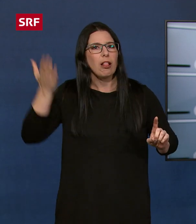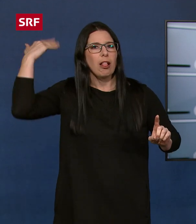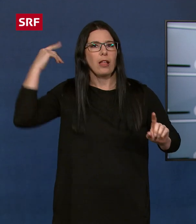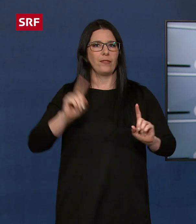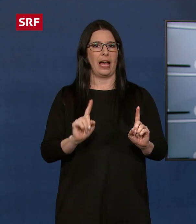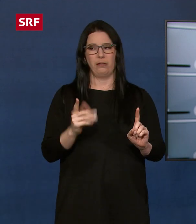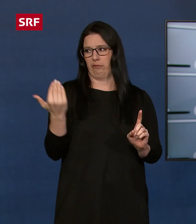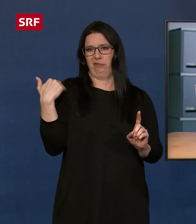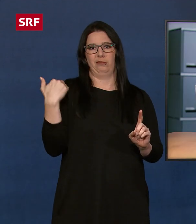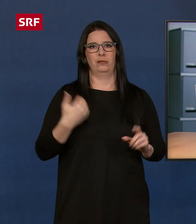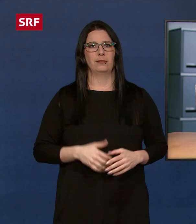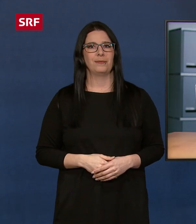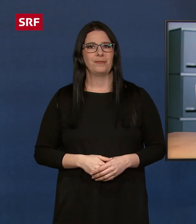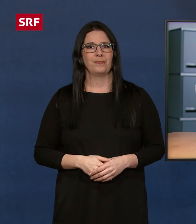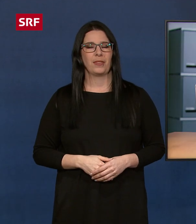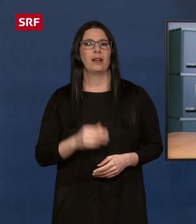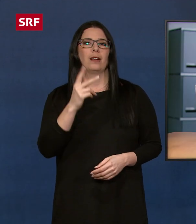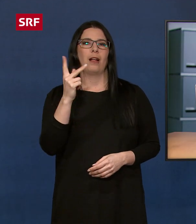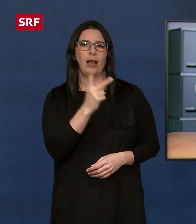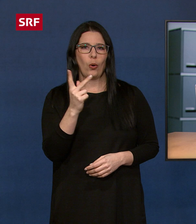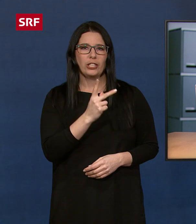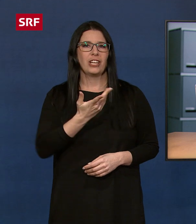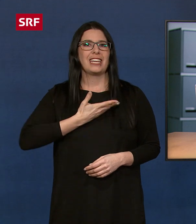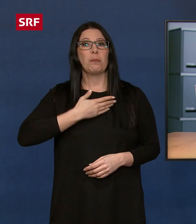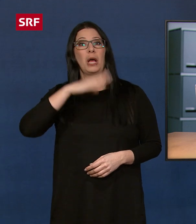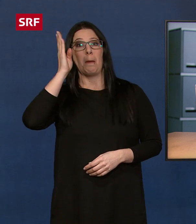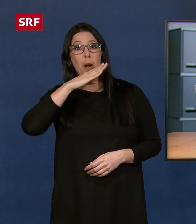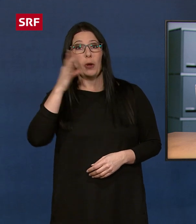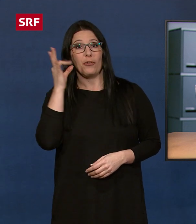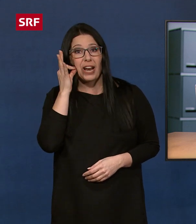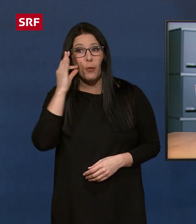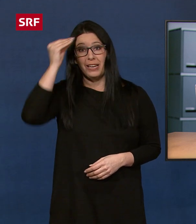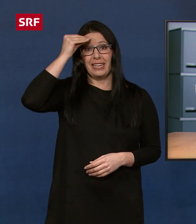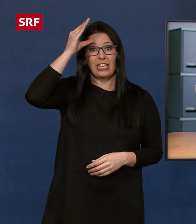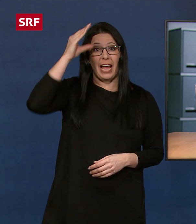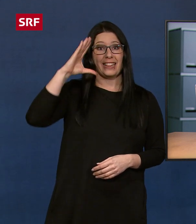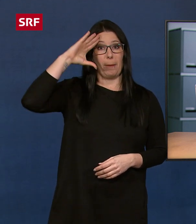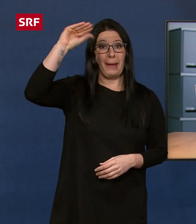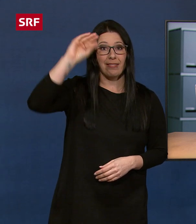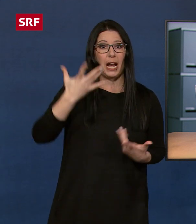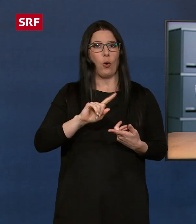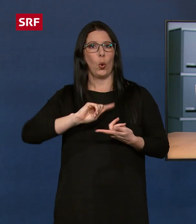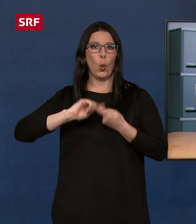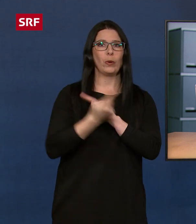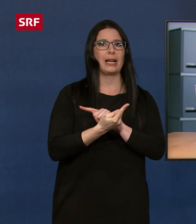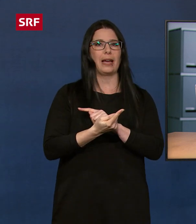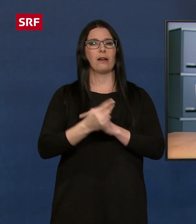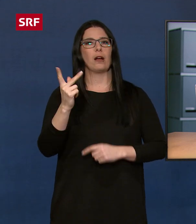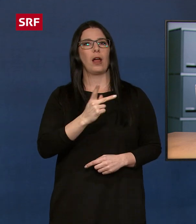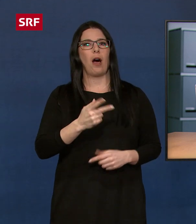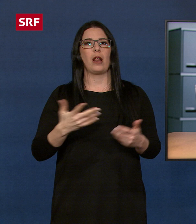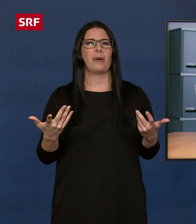Steinzeit gelebt haben oder so. Logisch, es gibt dumme Frauen und gescheitere Männer und umgekehrt. Aber ich glaube, insgesamt